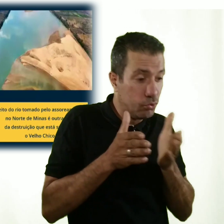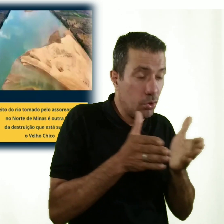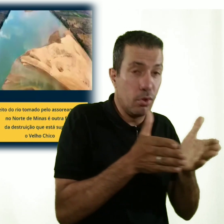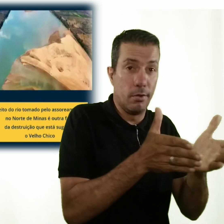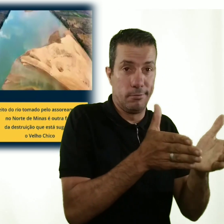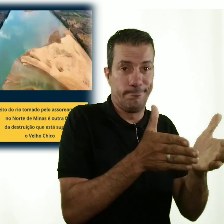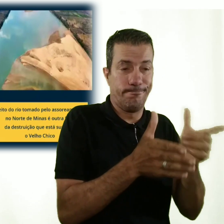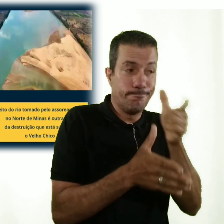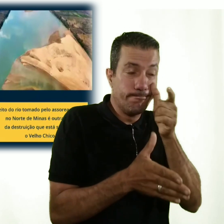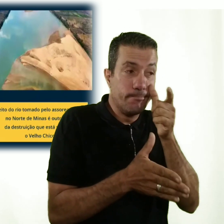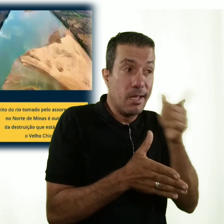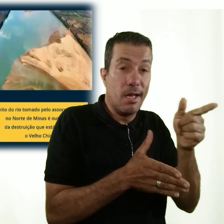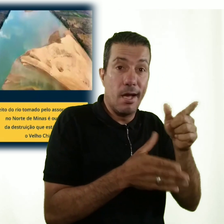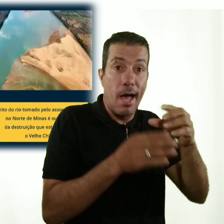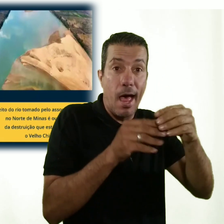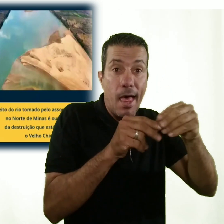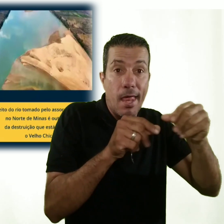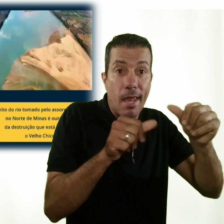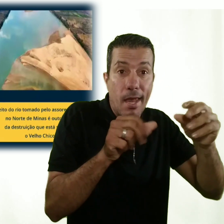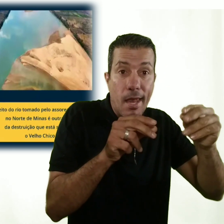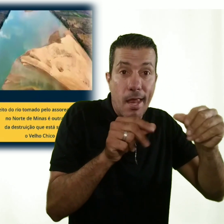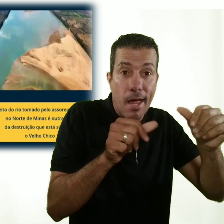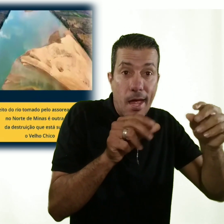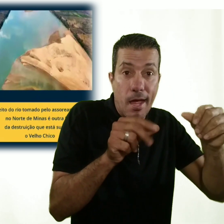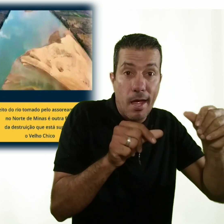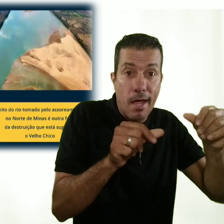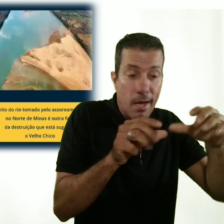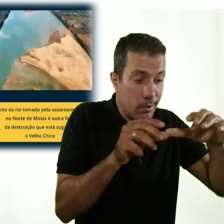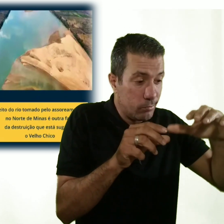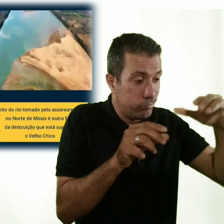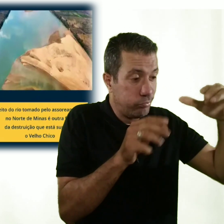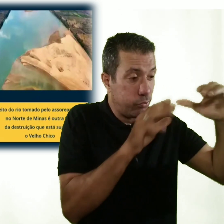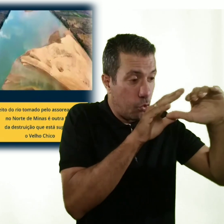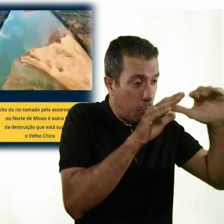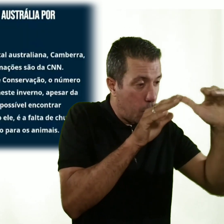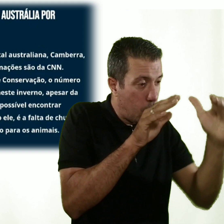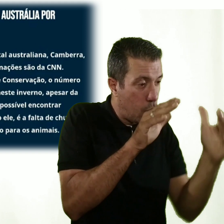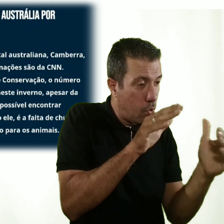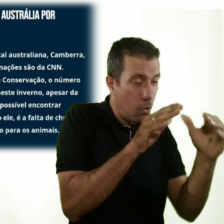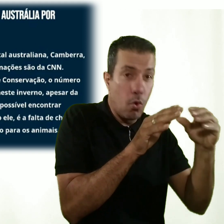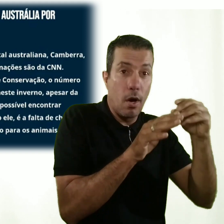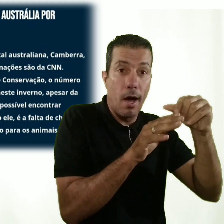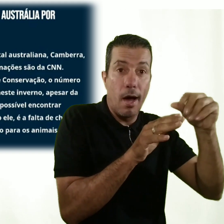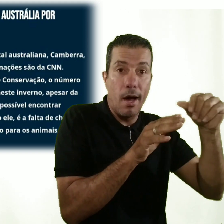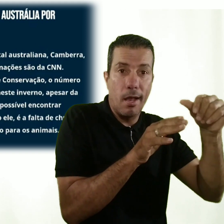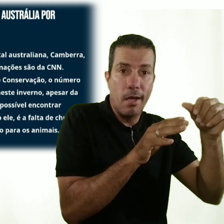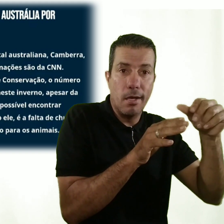é areia tomando conta da cabeceira do São Francisco no norte de Minas.